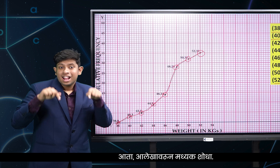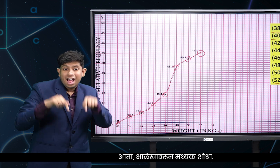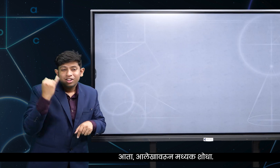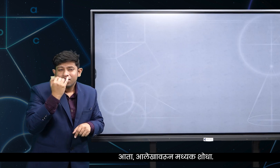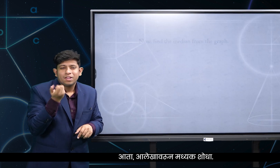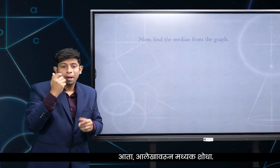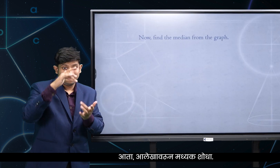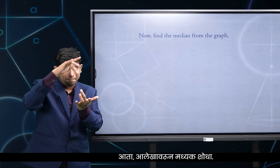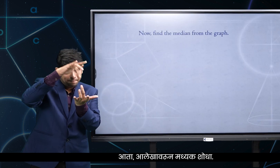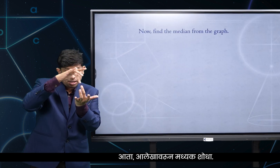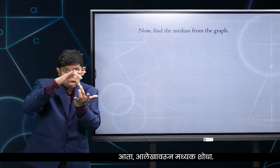आता आलेखावरून मध्यक शोधा.